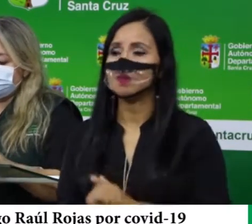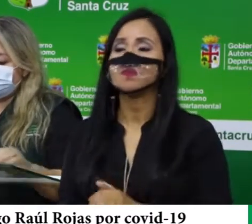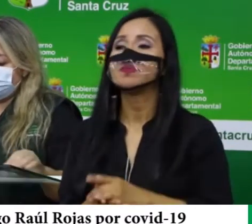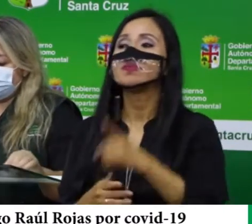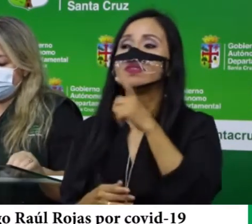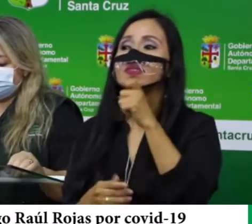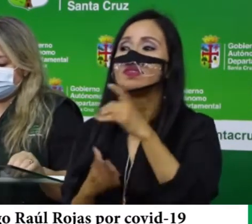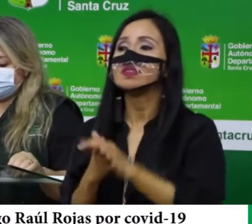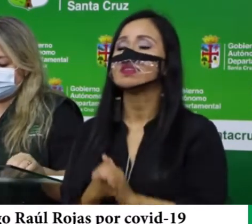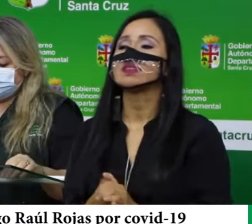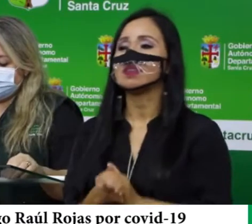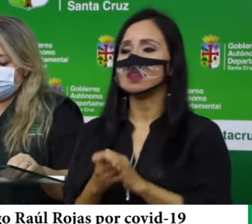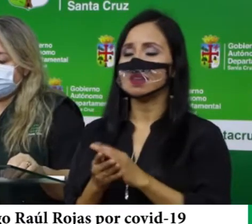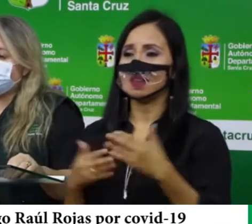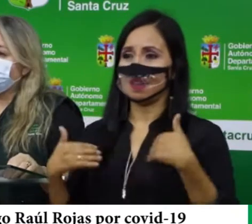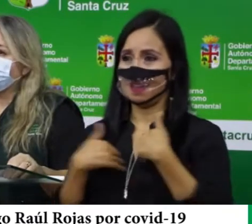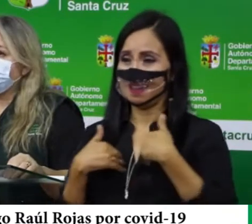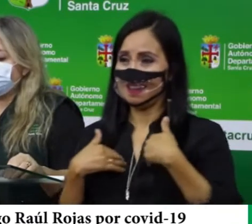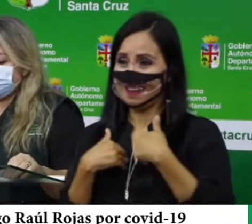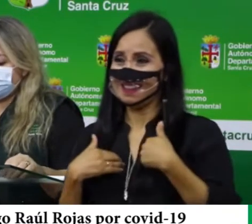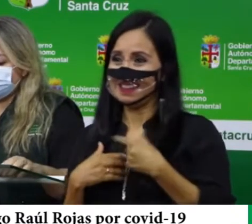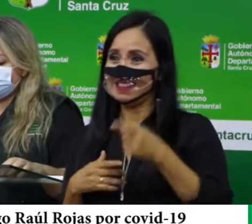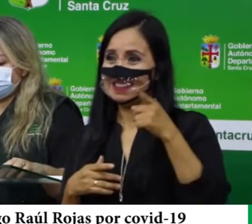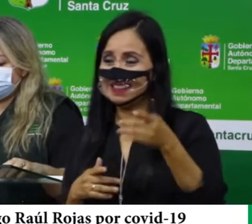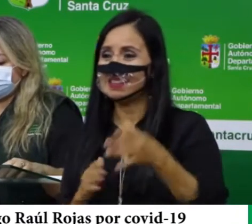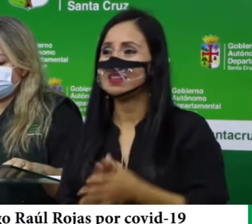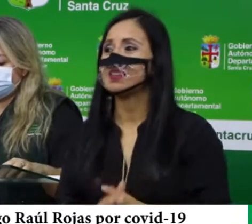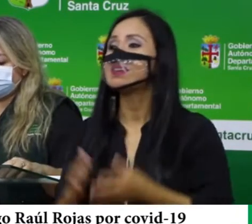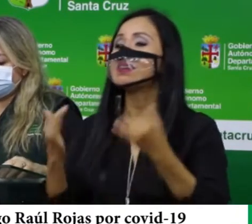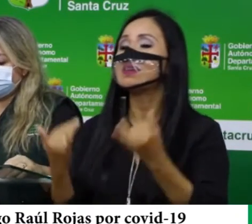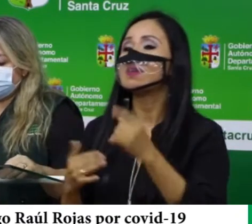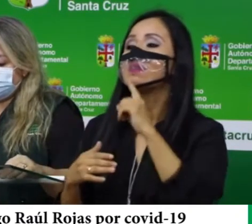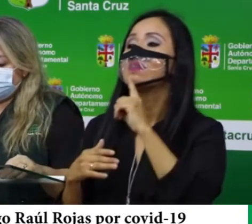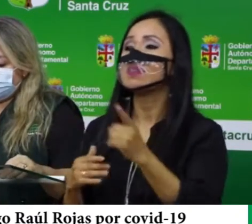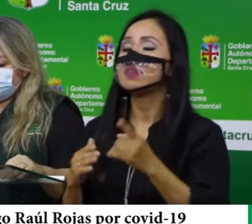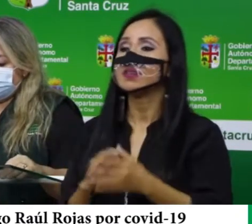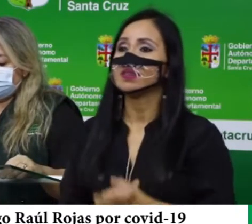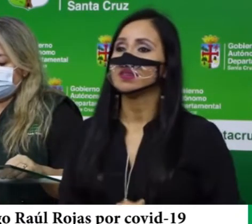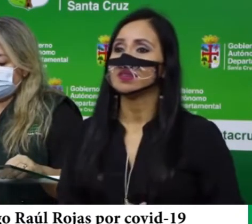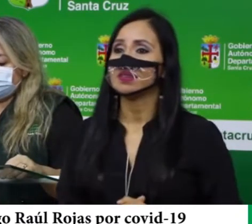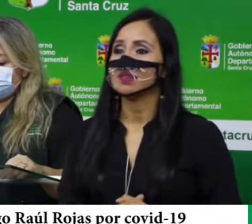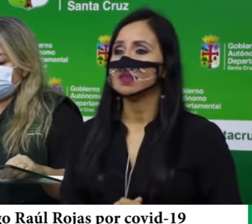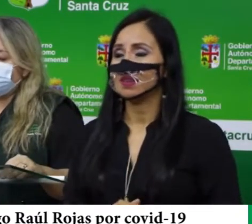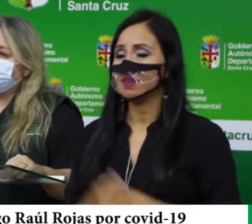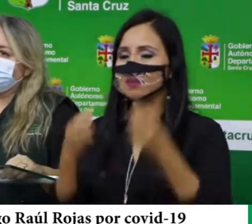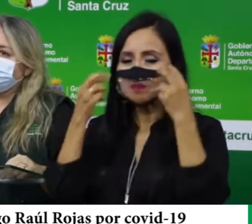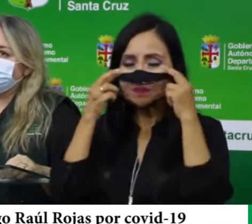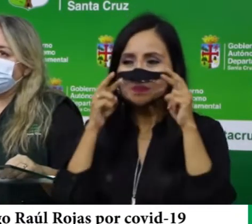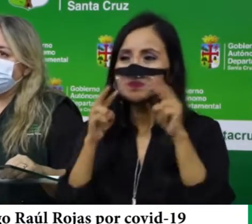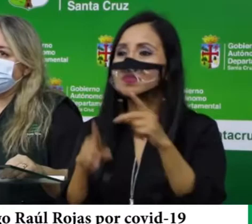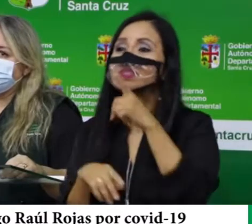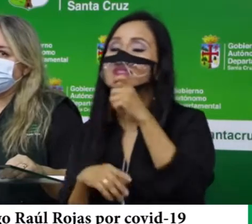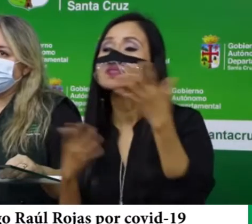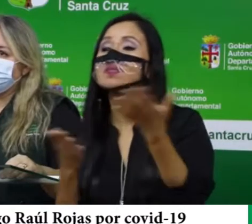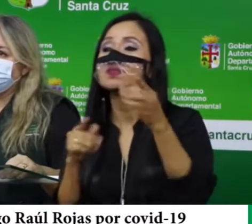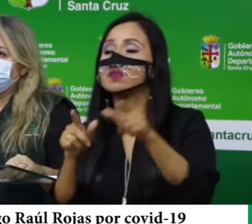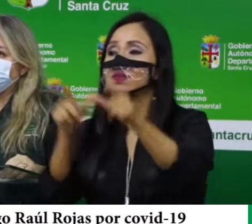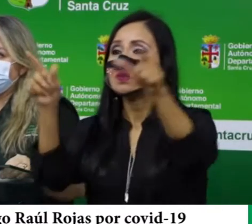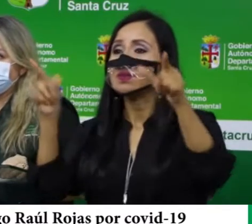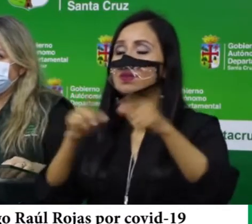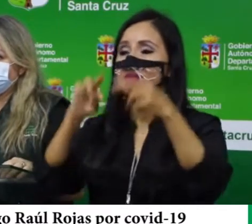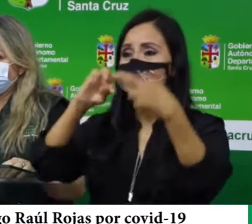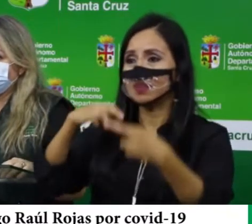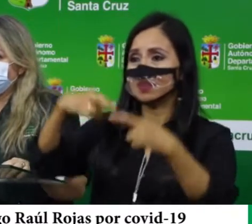nuestro querido jaguar, que actualmente se encuentra en custodia en la región de